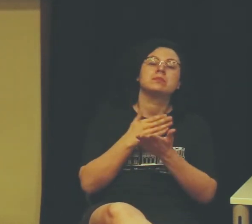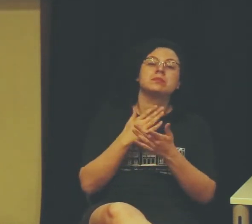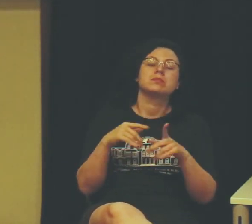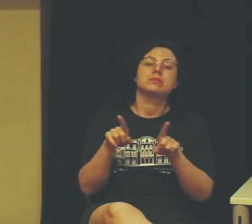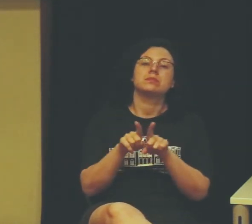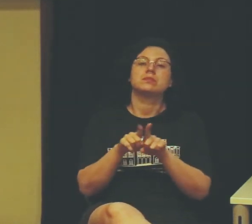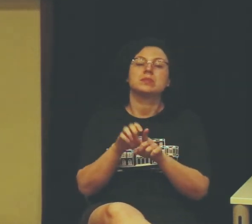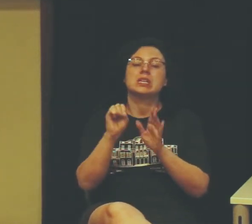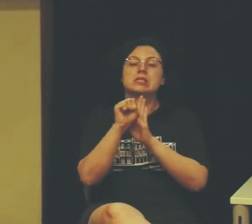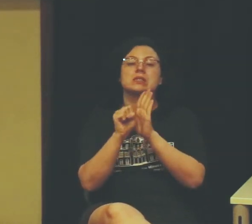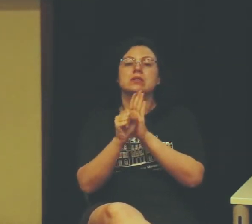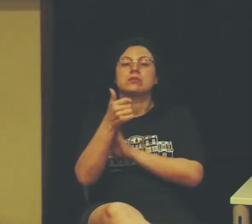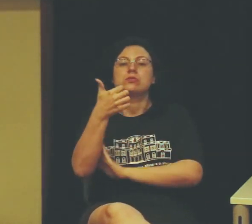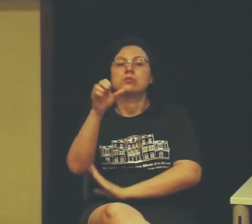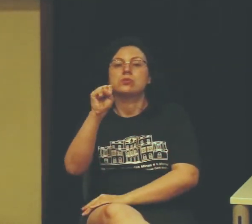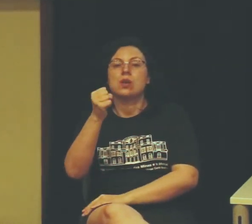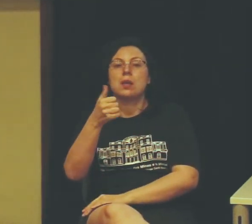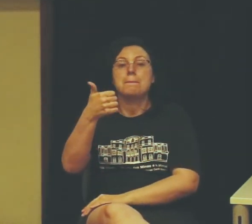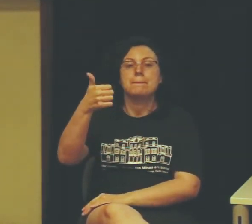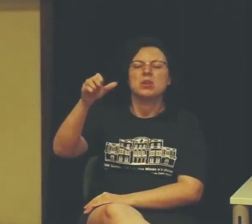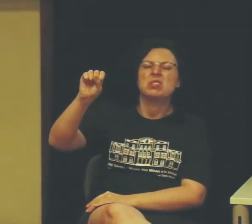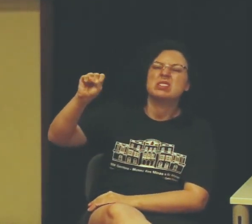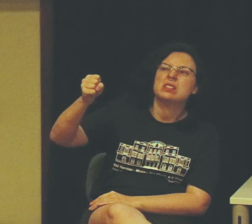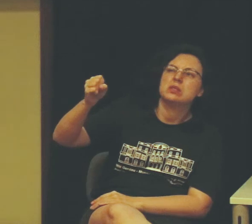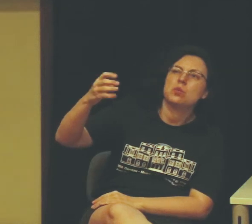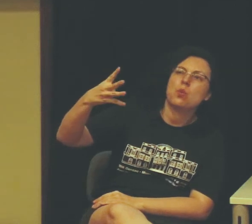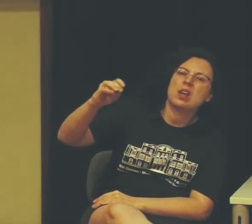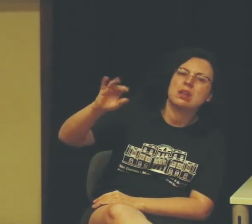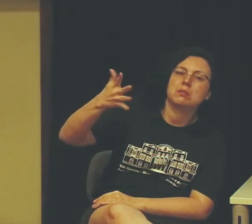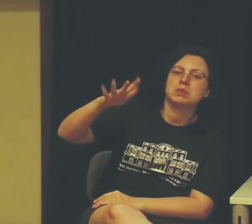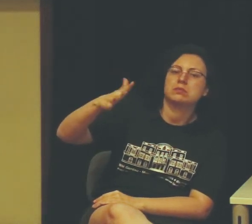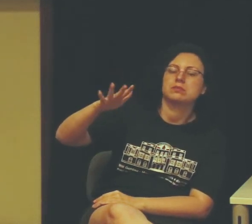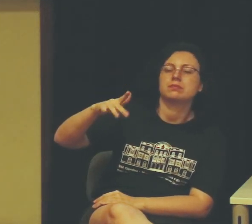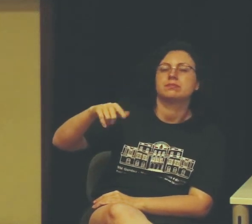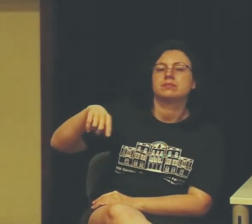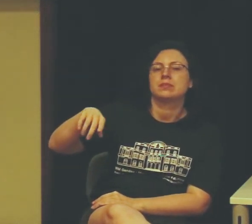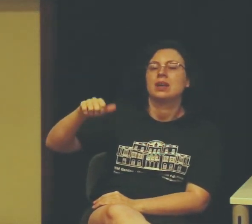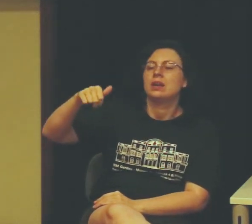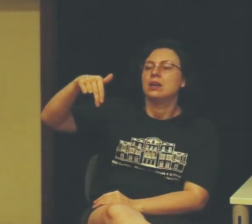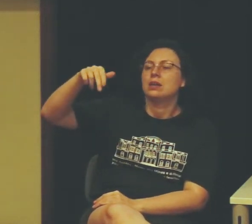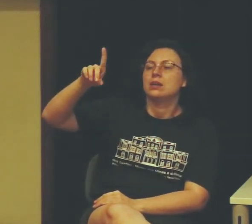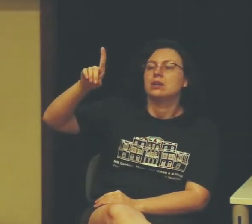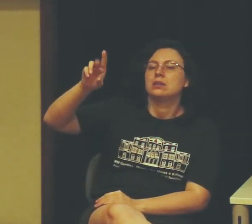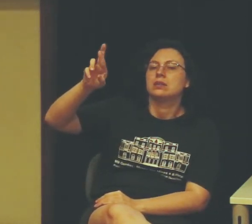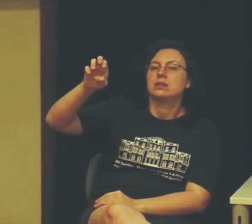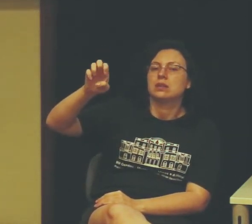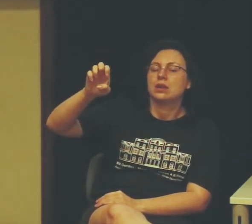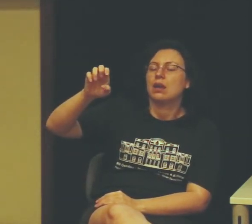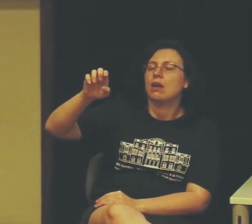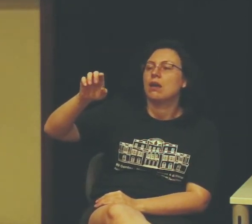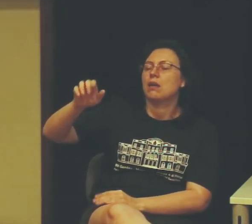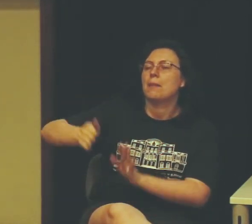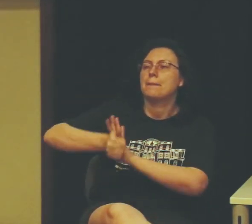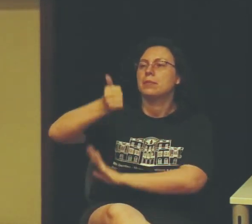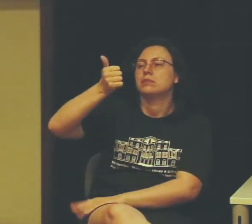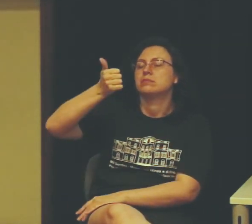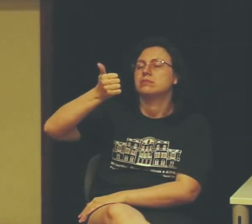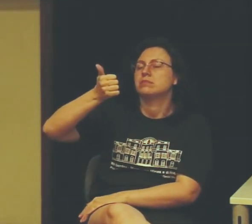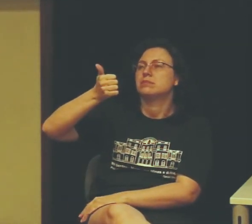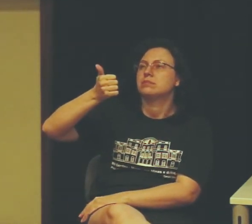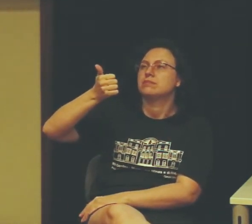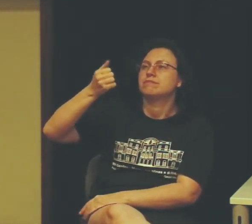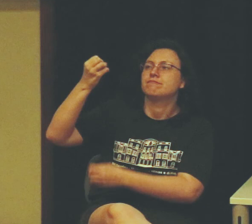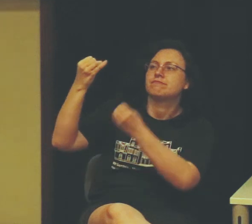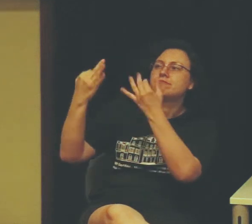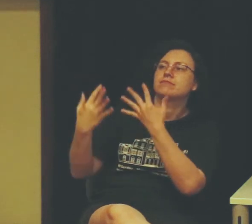também do século XVIII, se não me engano, de 1840, que é escrito por André João Antonil, e é o primeiro a descrever